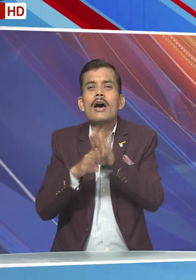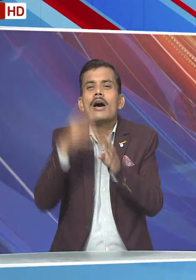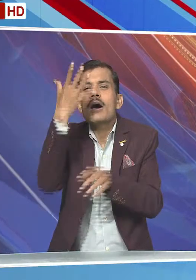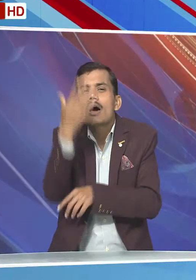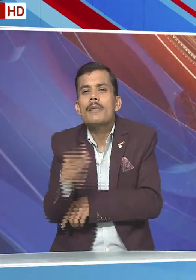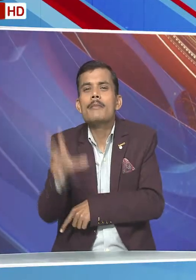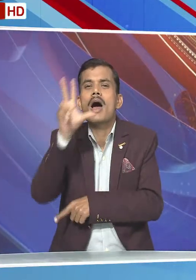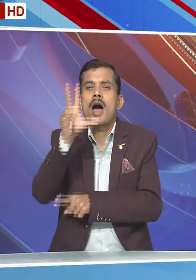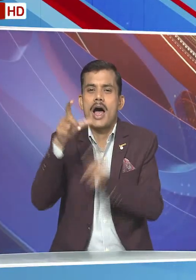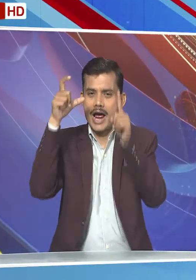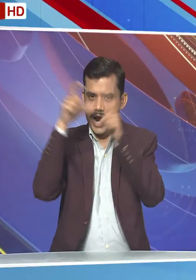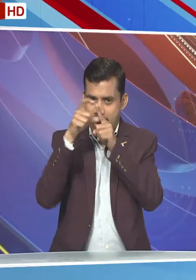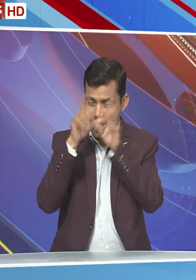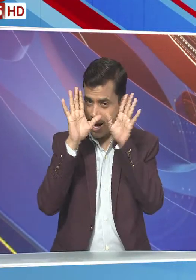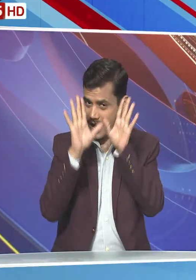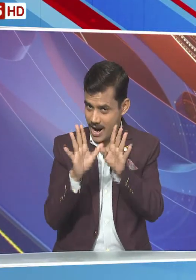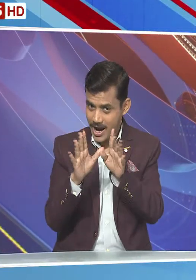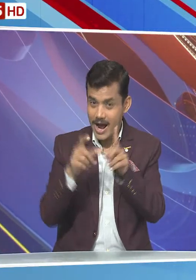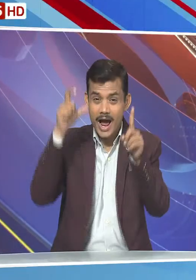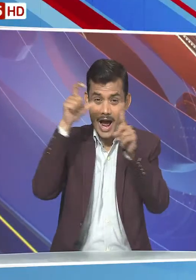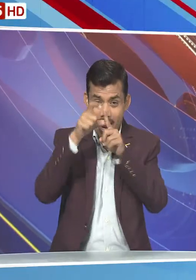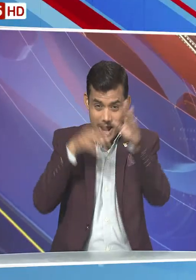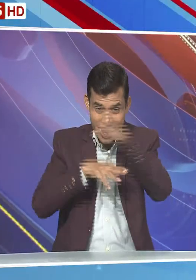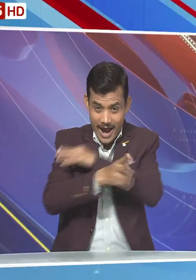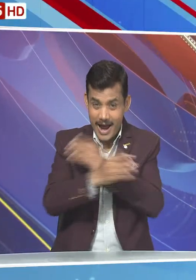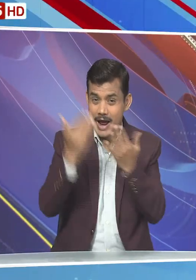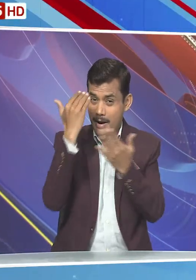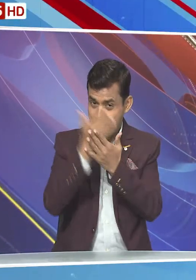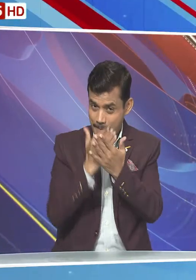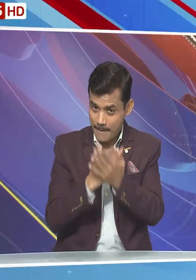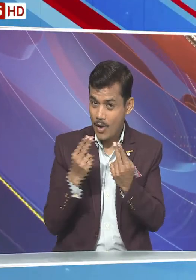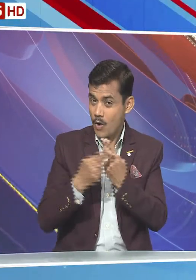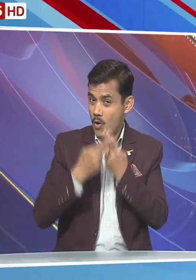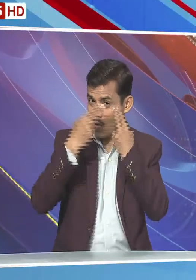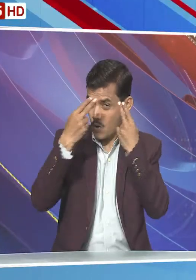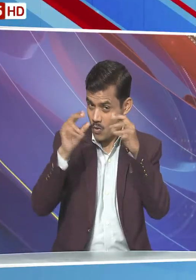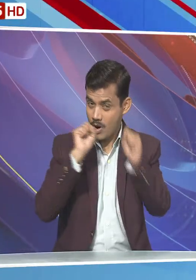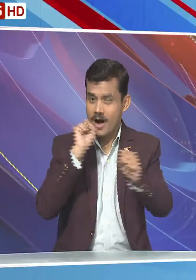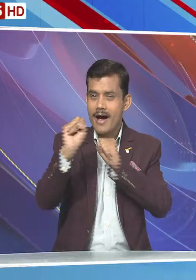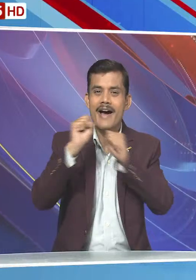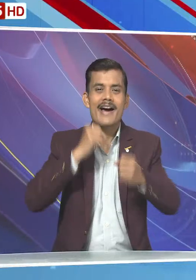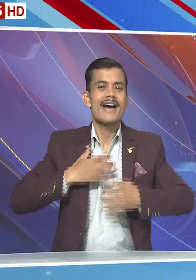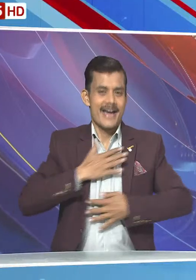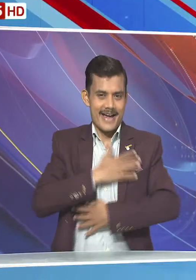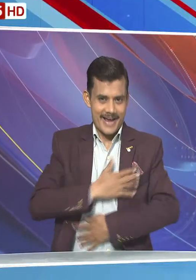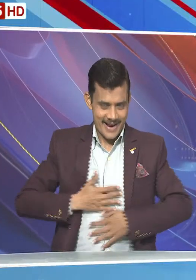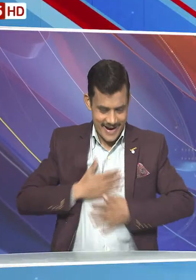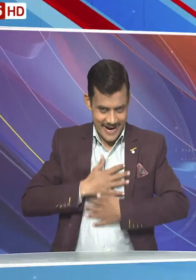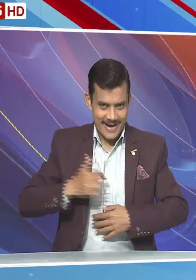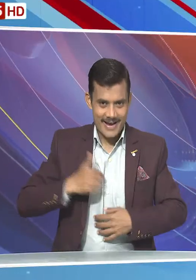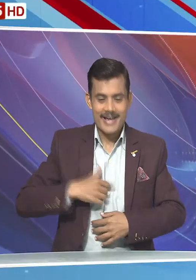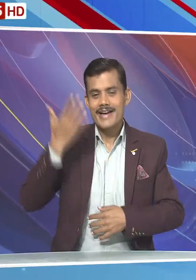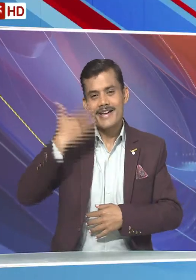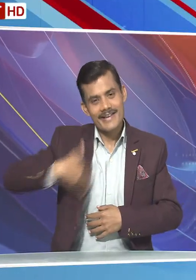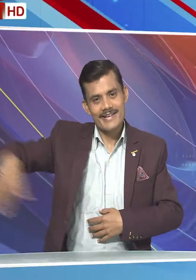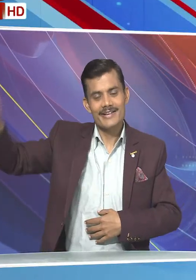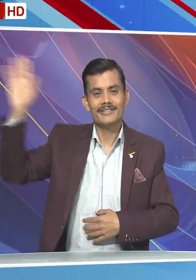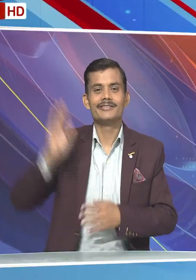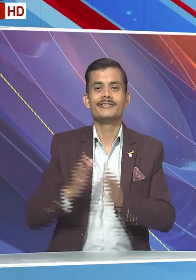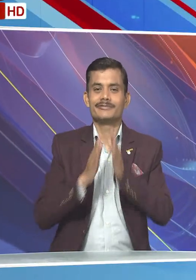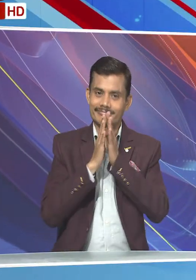नेशनल पर। तो दूरदर्शन के विभिन्न नेटवर्क्स पर प्रसारित होने वाले इन शानदार धारावाहिकों का आप उठाते रहिए आनंद, हमें दीजिए